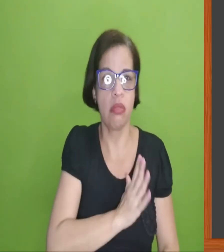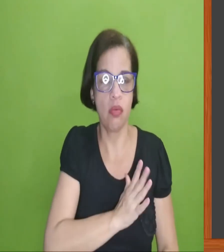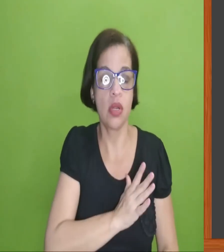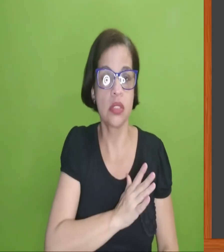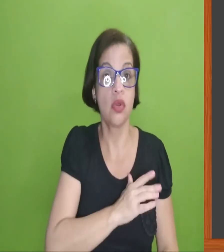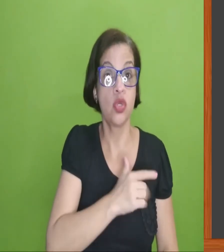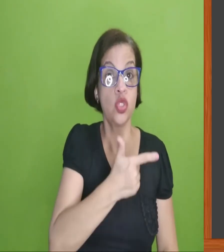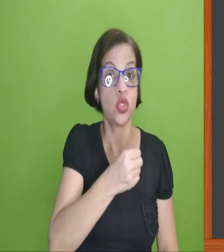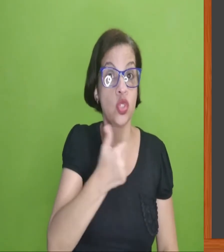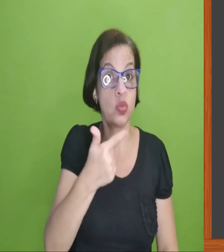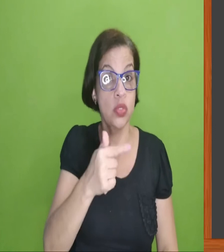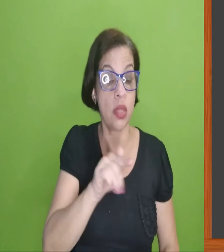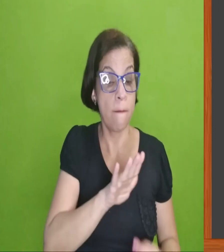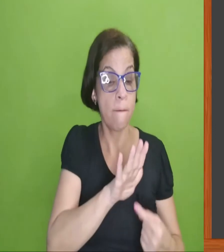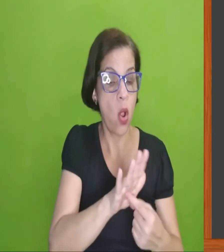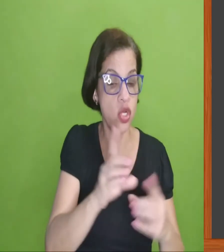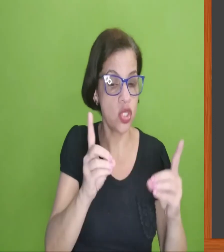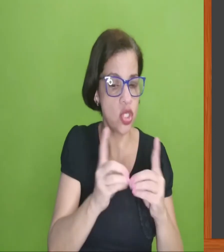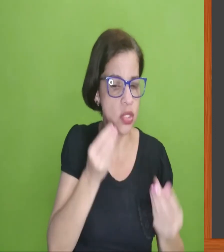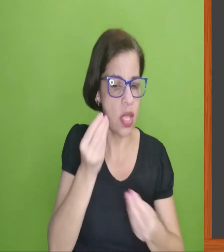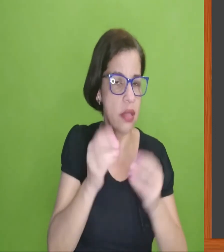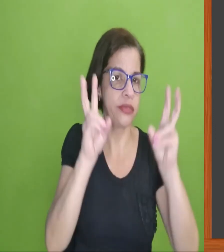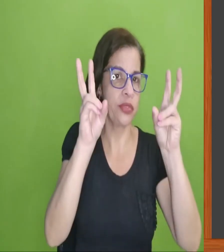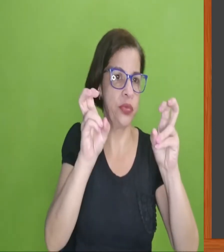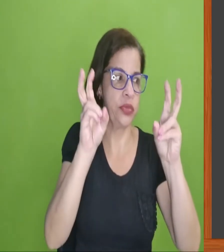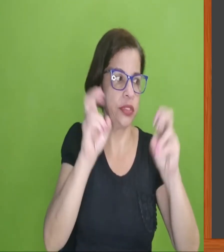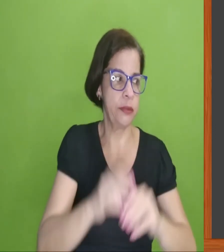que aborda de forma muito didática o assunto.